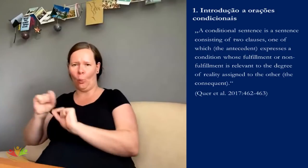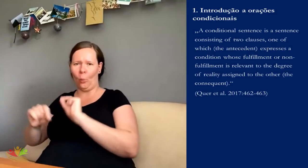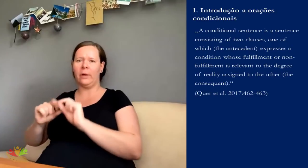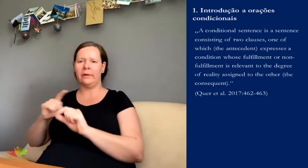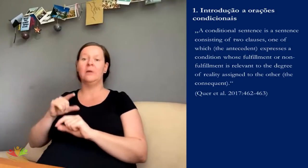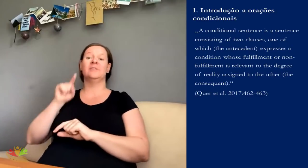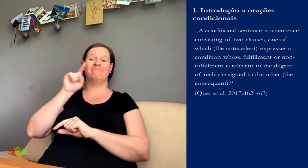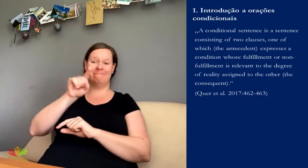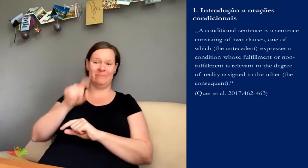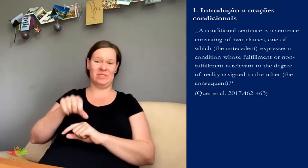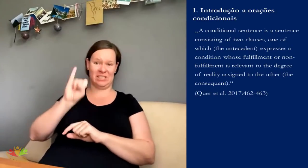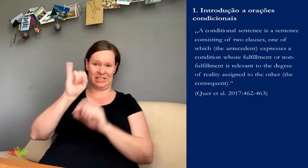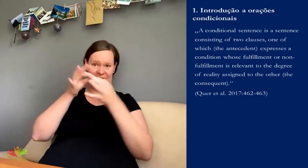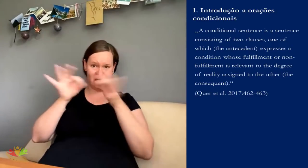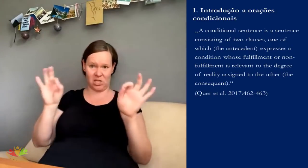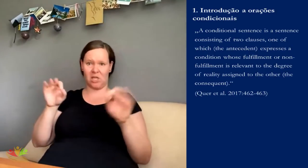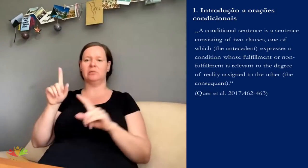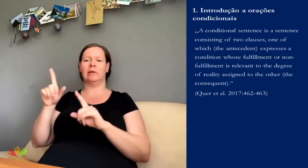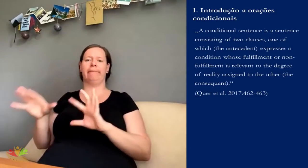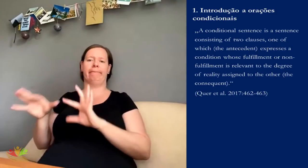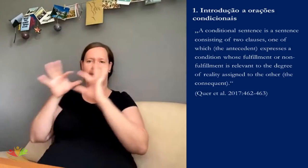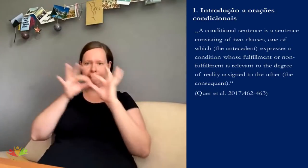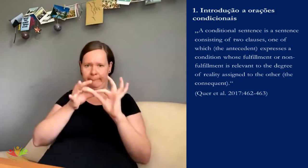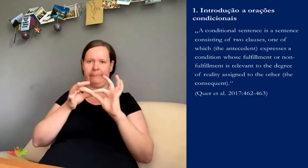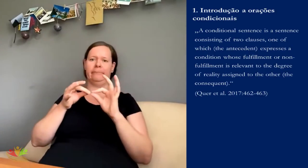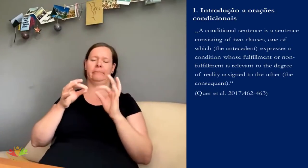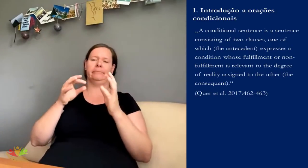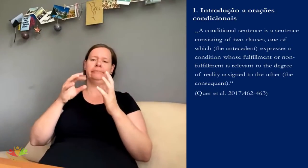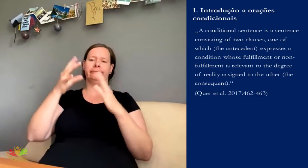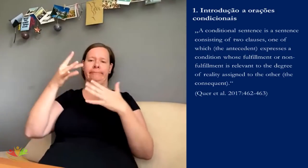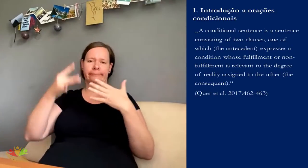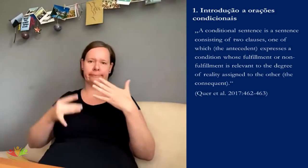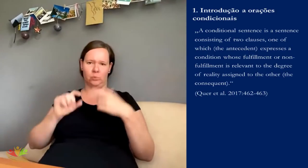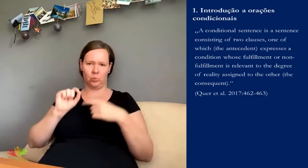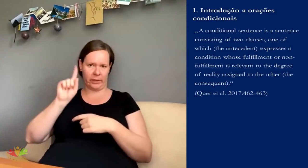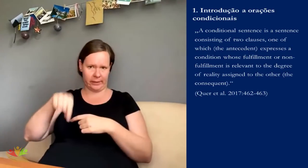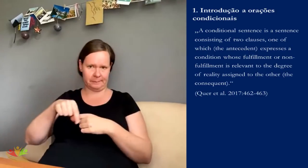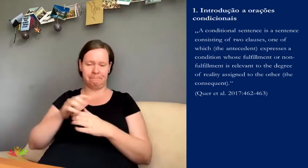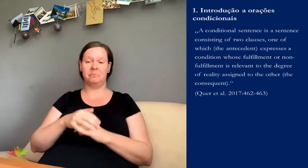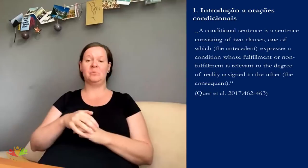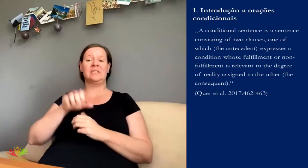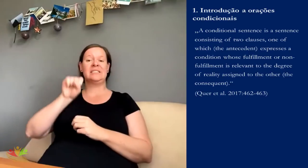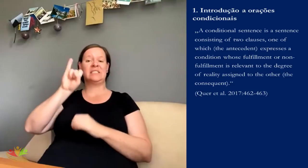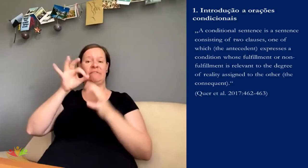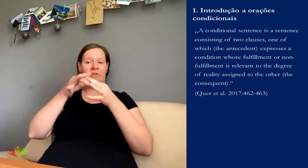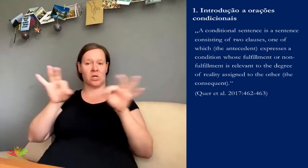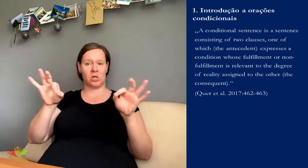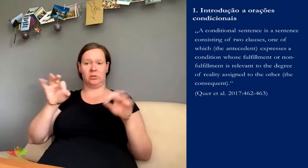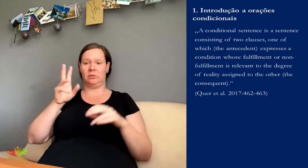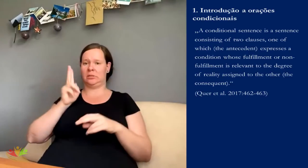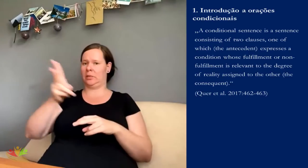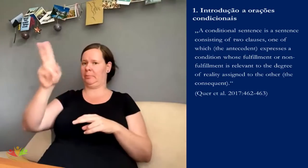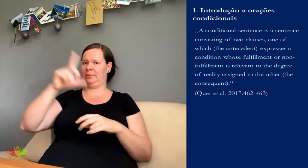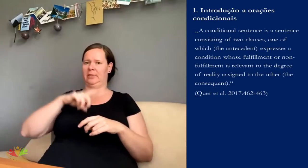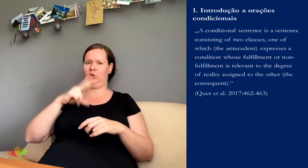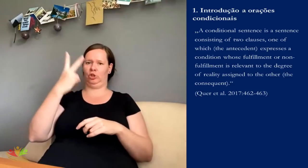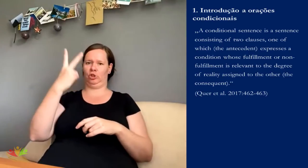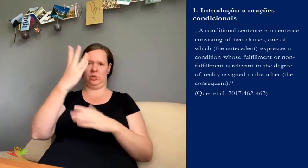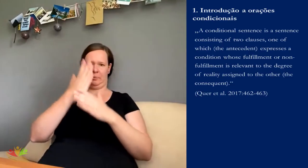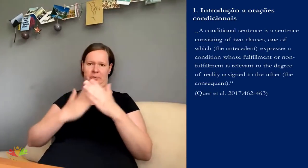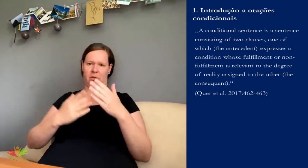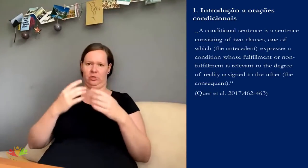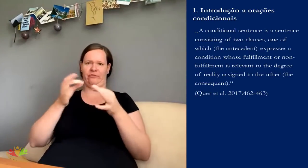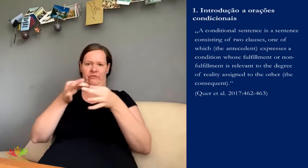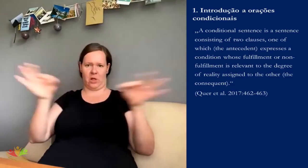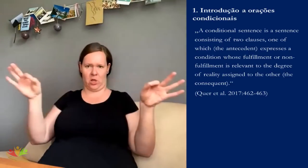descreve, né, e explica o conceito de uma oração condicional e dá todos os exemplos. Esses